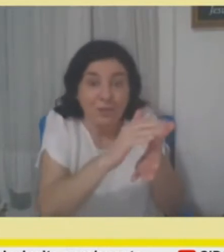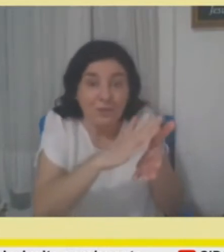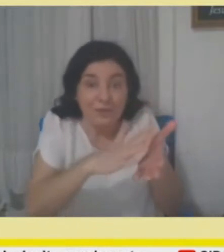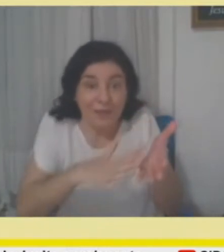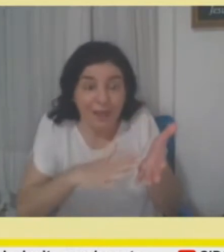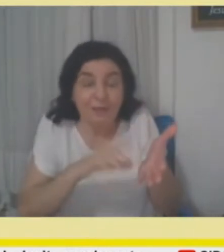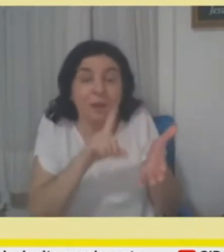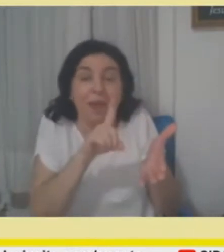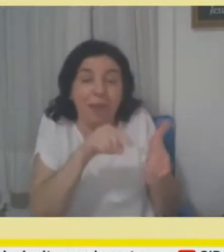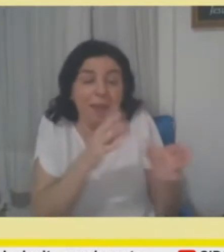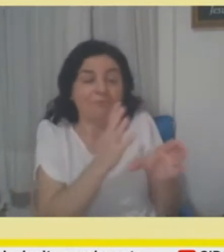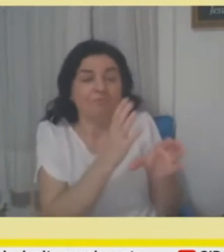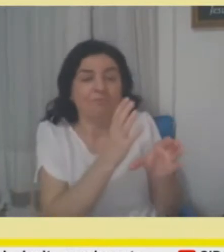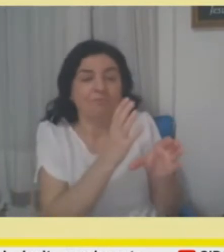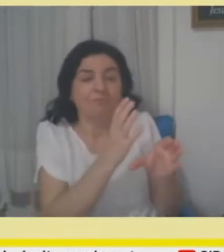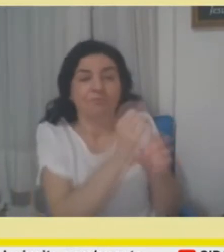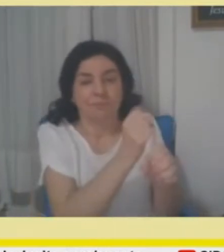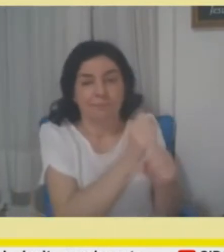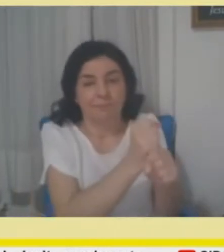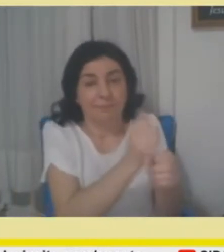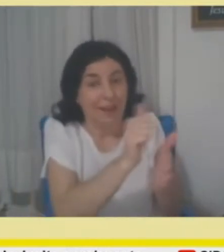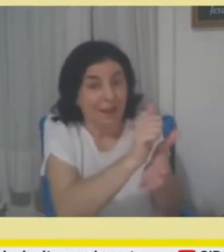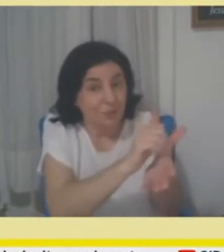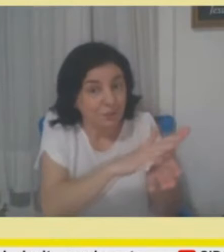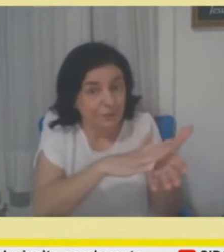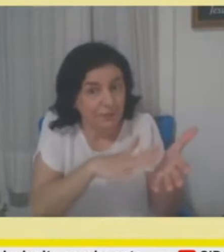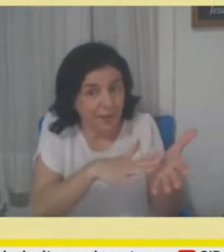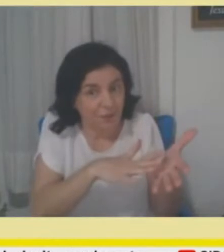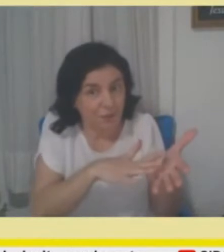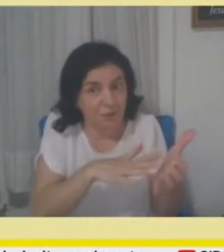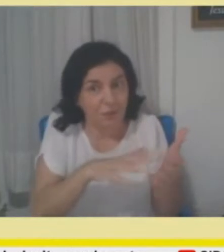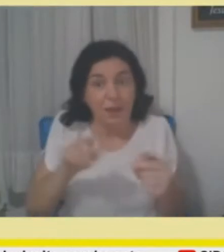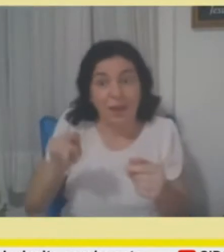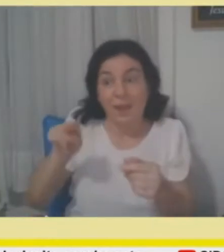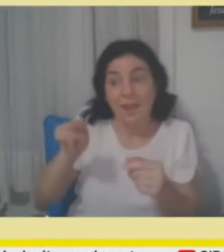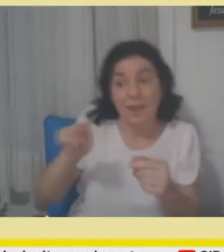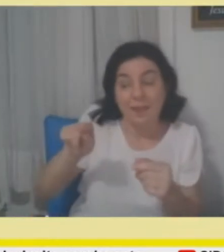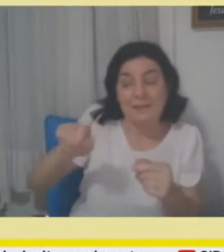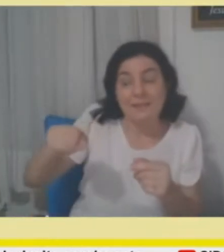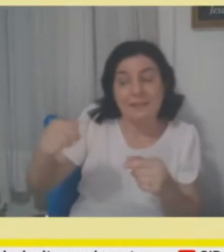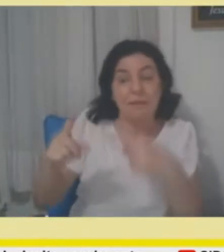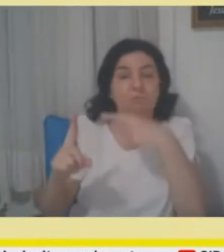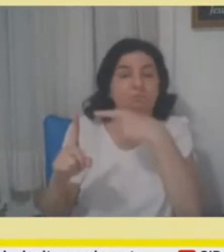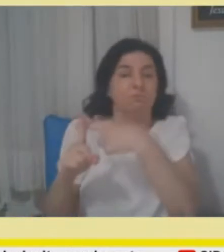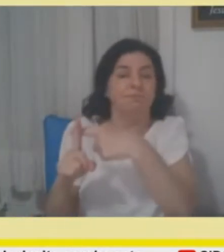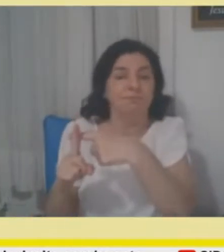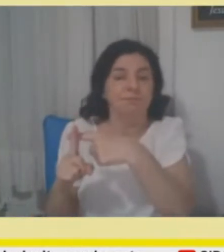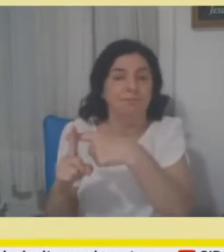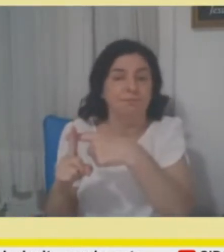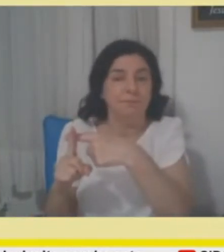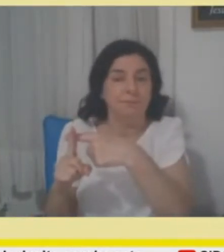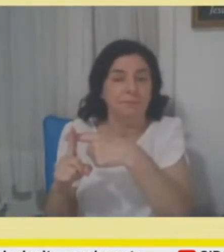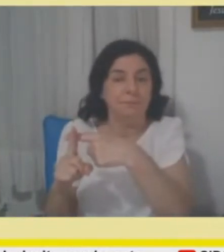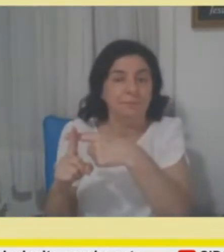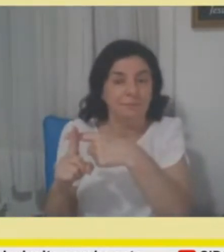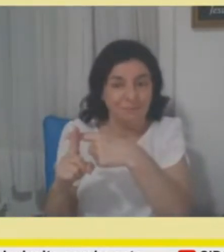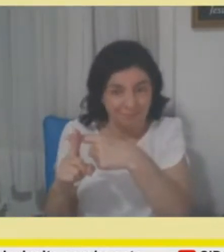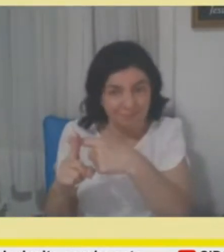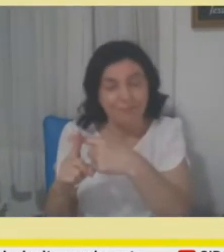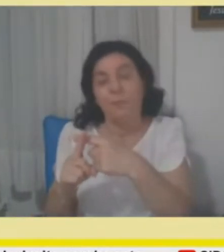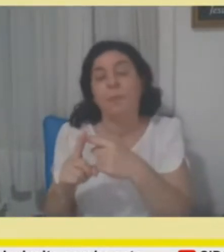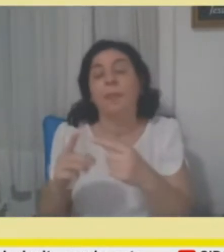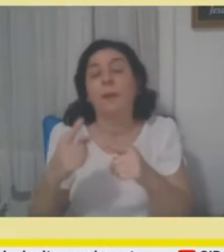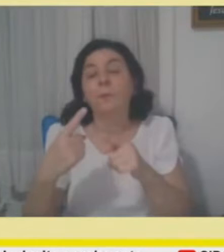e o sinal. Por exemplo, em uma atividade, você vai falar na atividade que